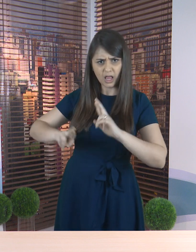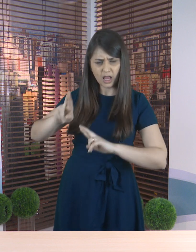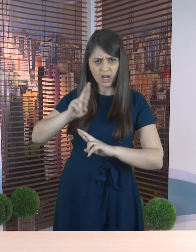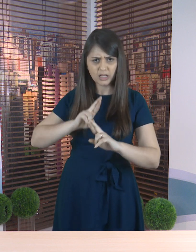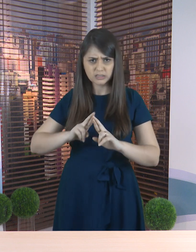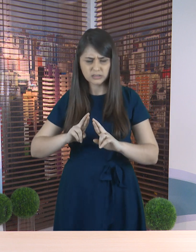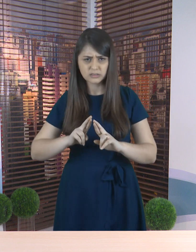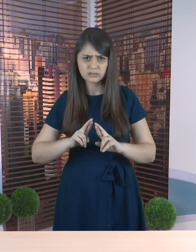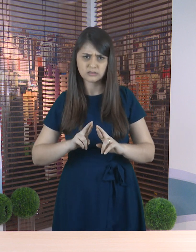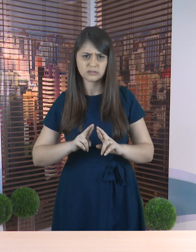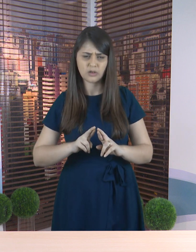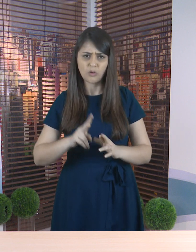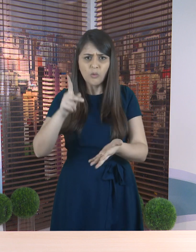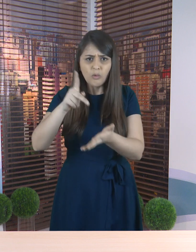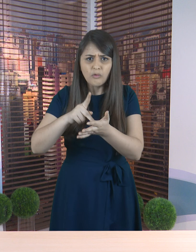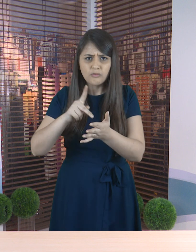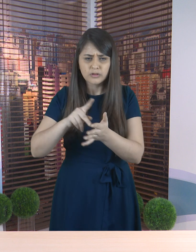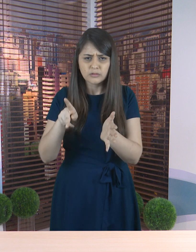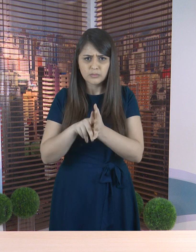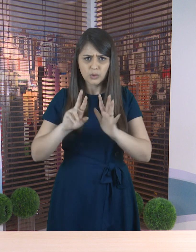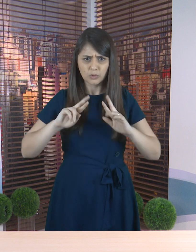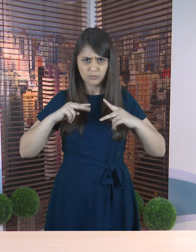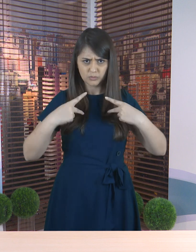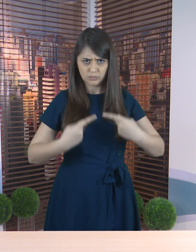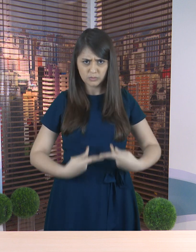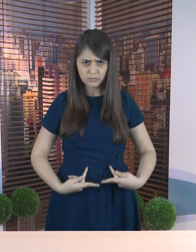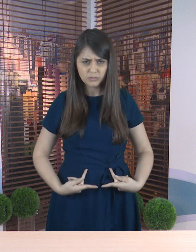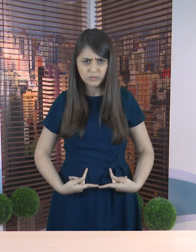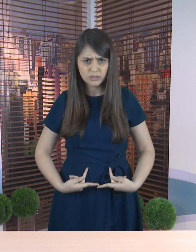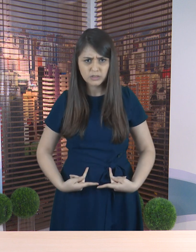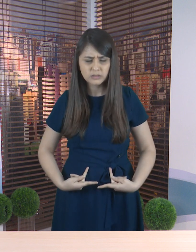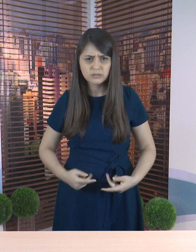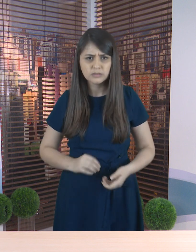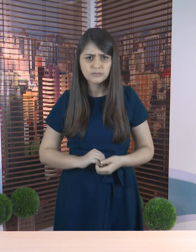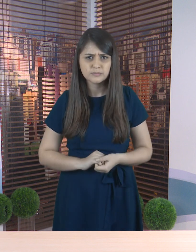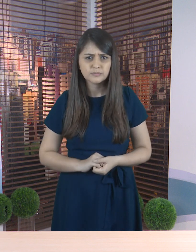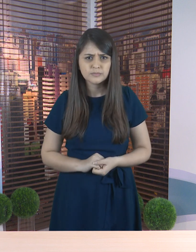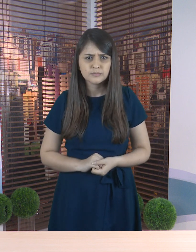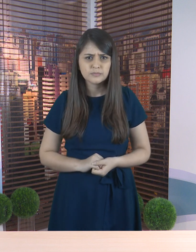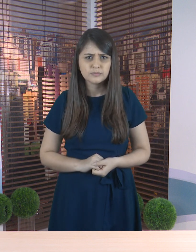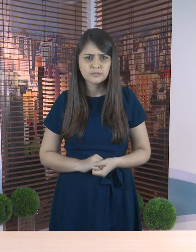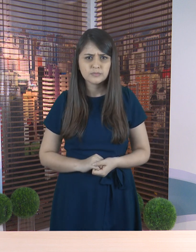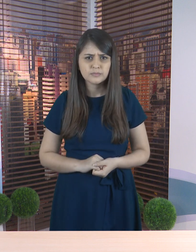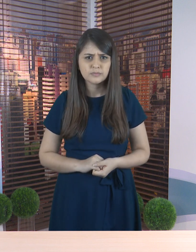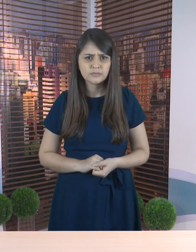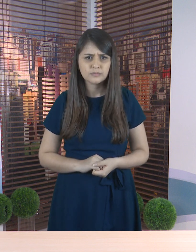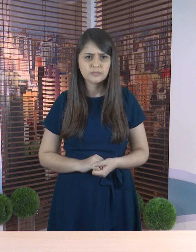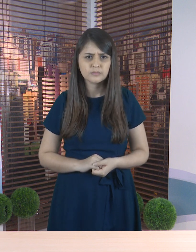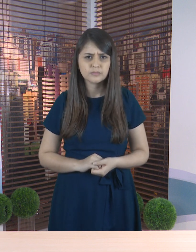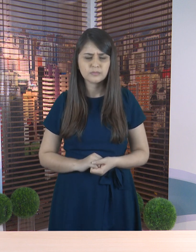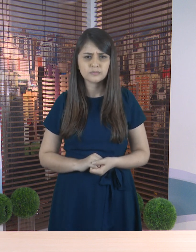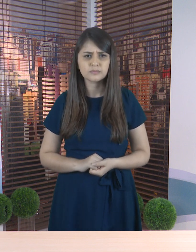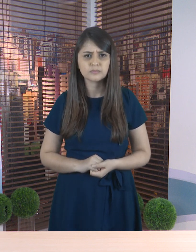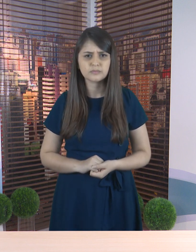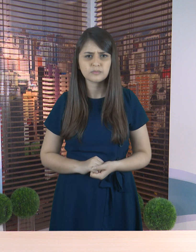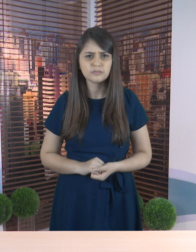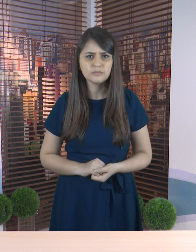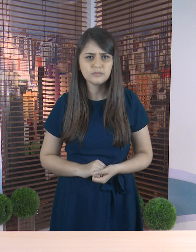totalmente. Foge do alcance de nossa compreensão. E por isso nós precisamos olhar com mais